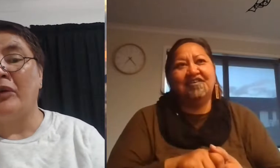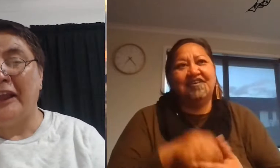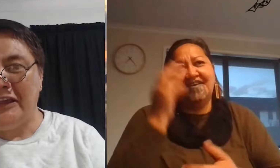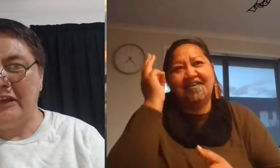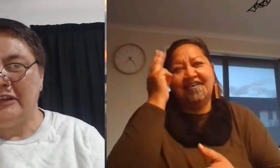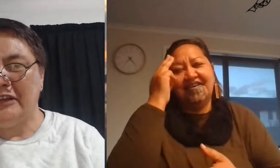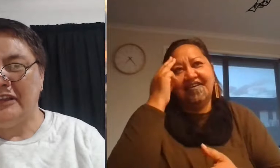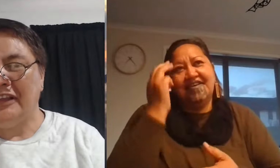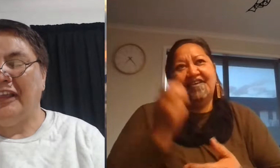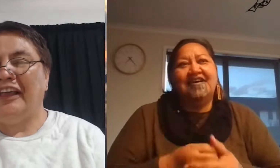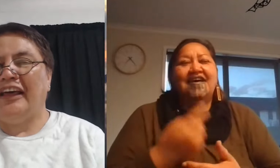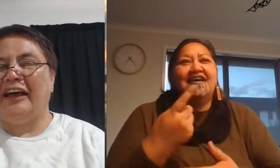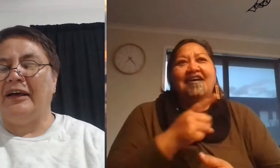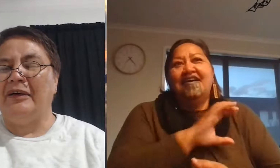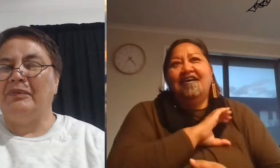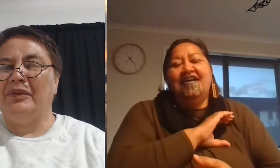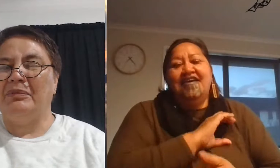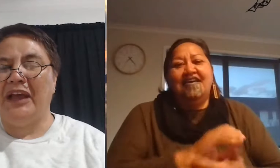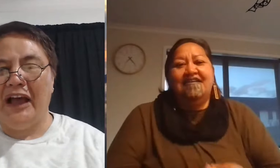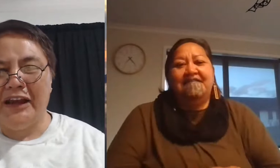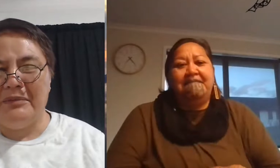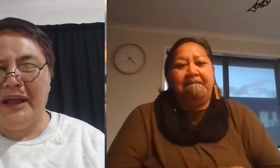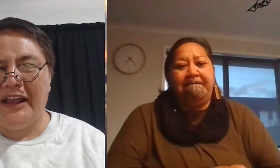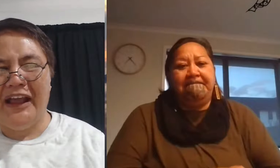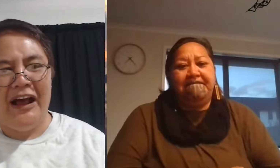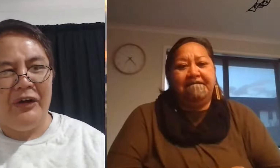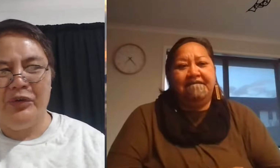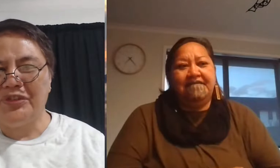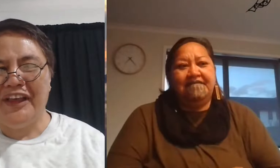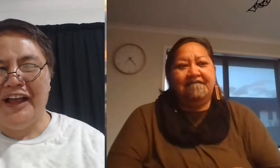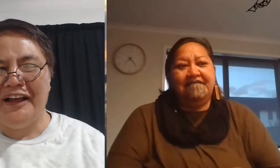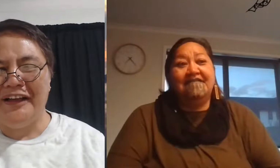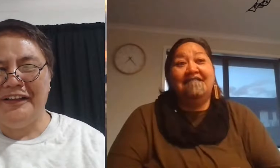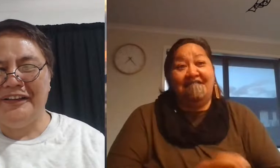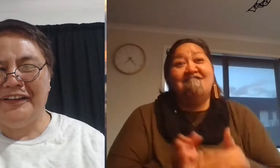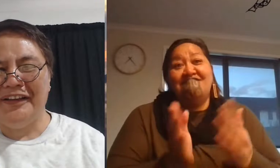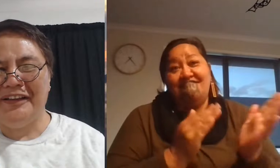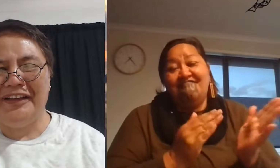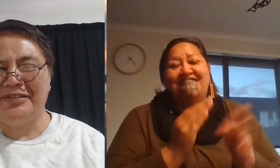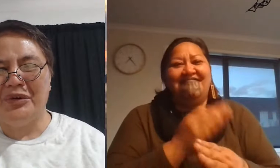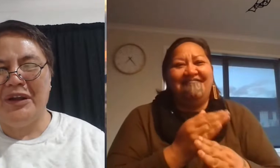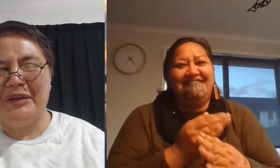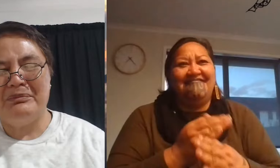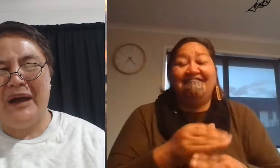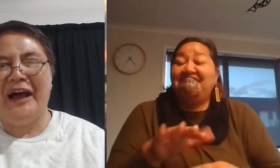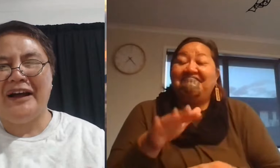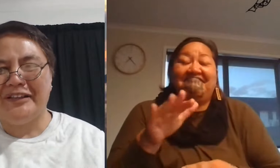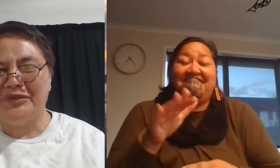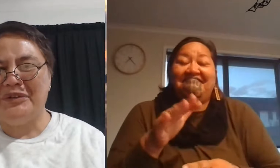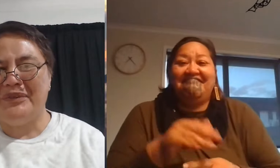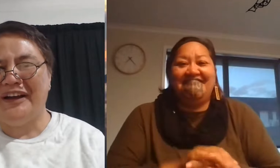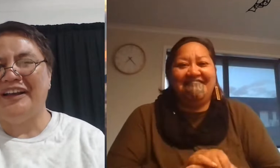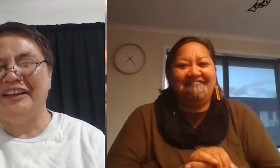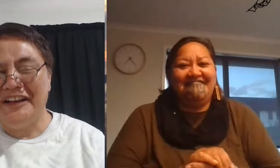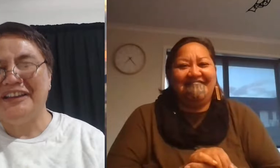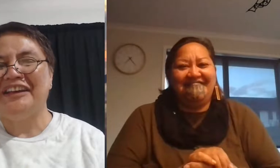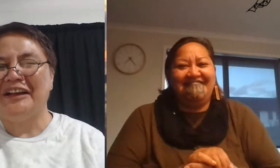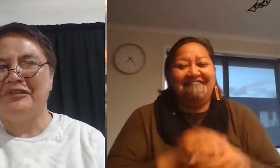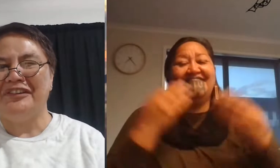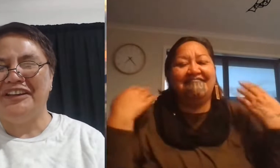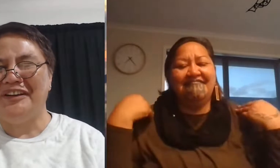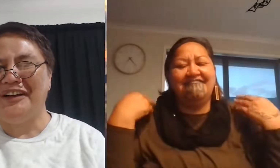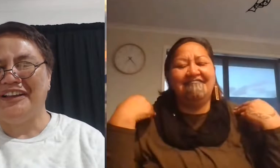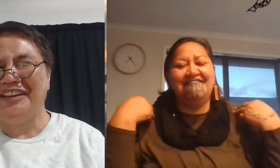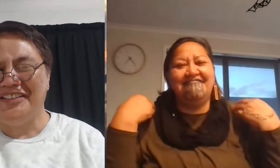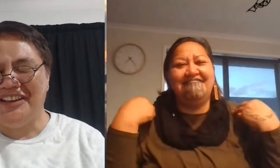a Craig, me ana mai aha ko te aha, Toi mahanga toi ma, engari